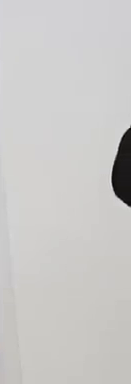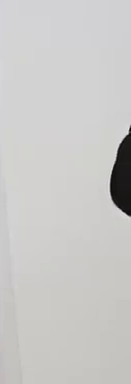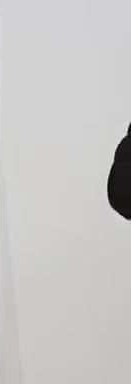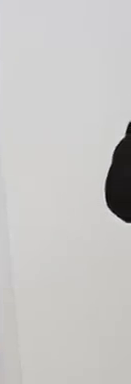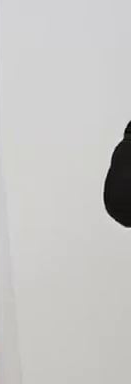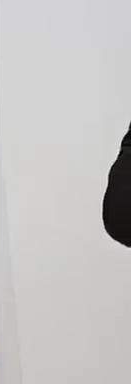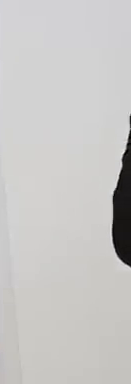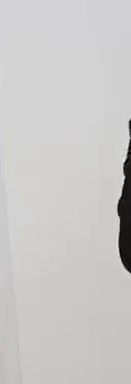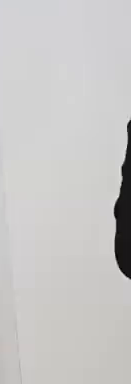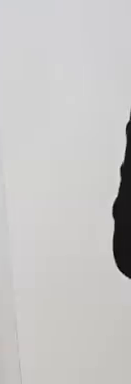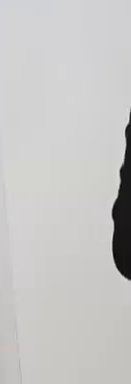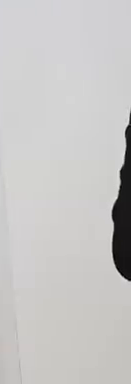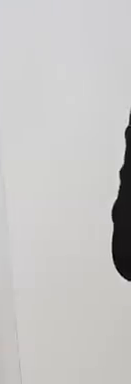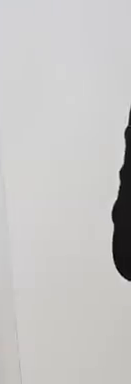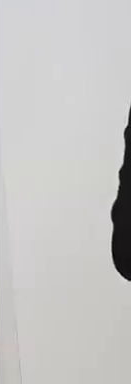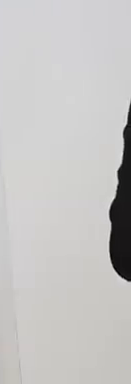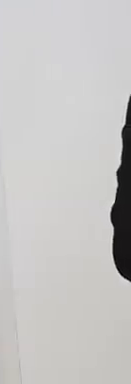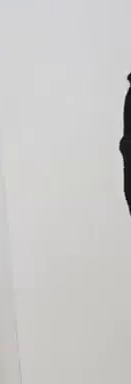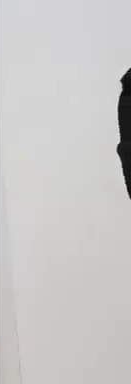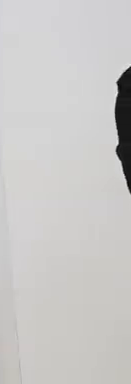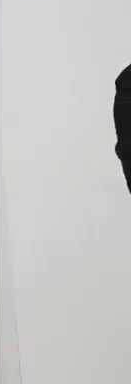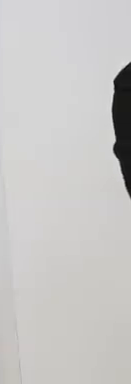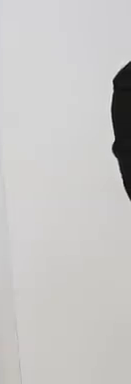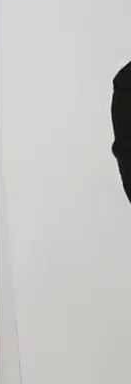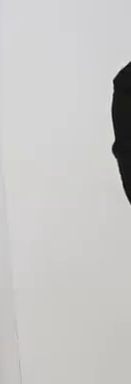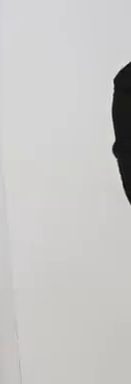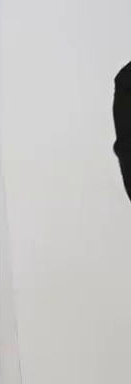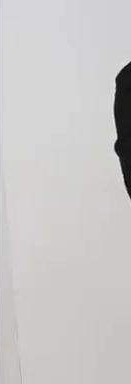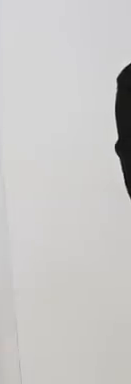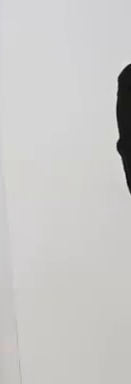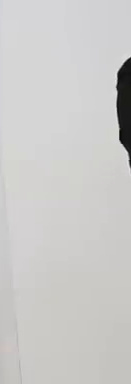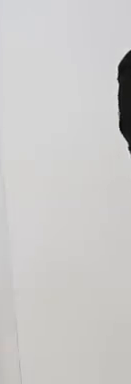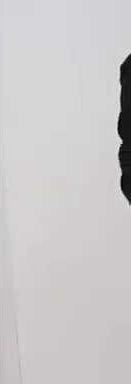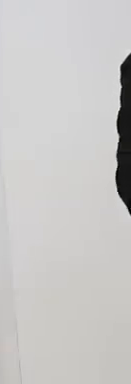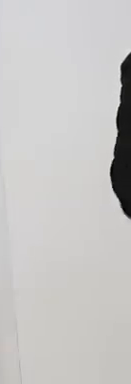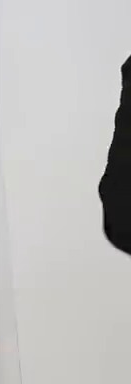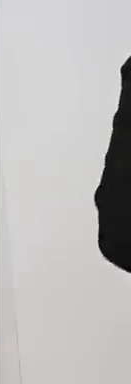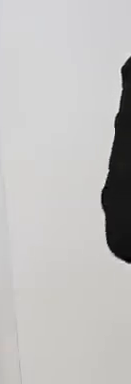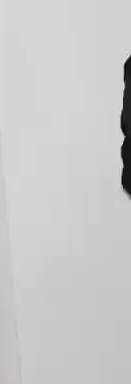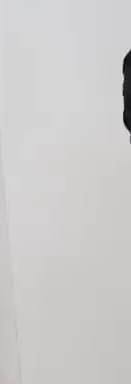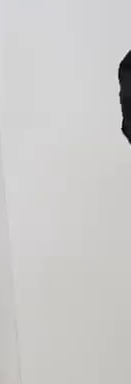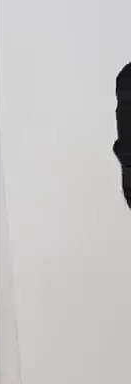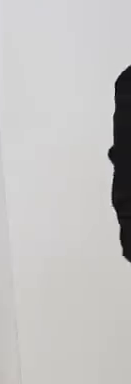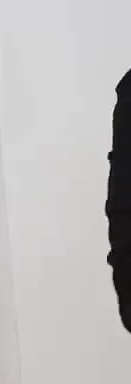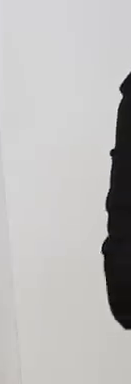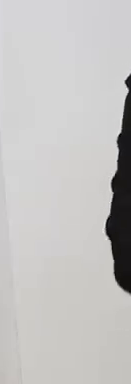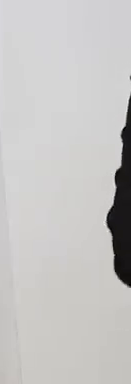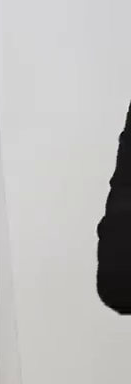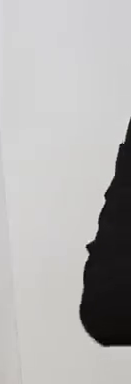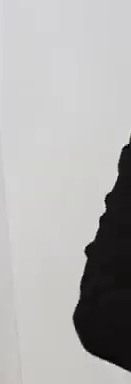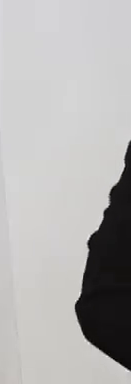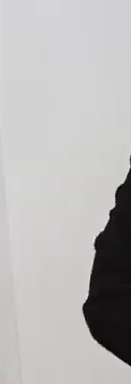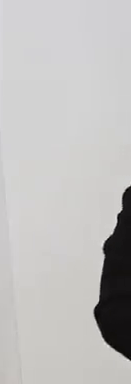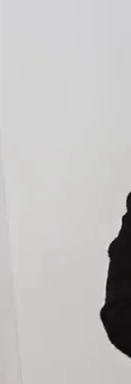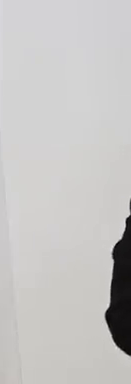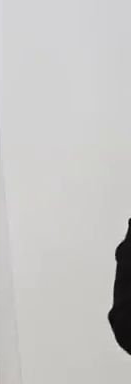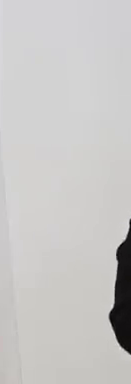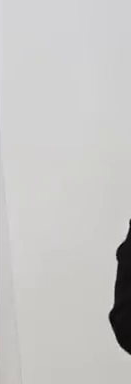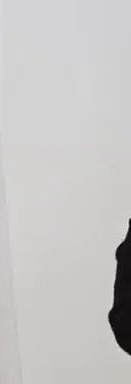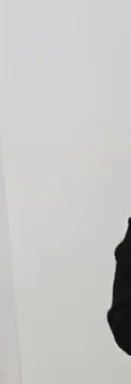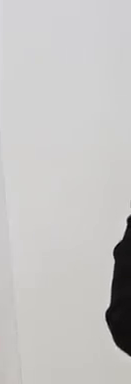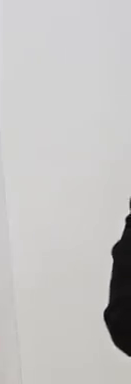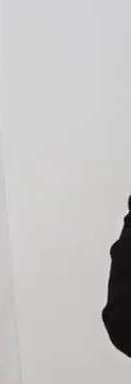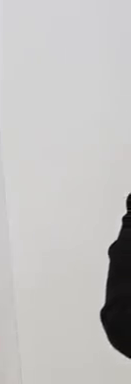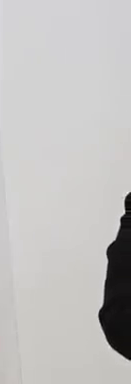확인, 탑재체가 촬영한 영상의 품질을 확보하기 위한 건보정 작업을 수행할 예정입니다. 이후